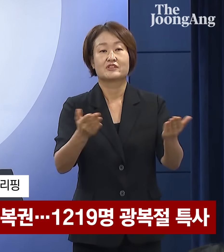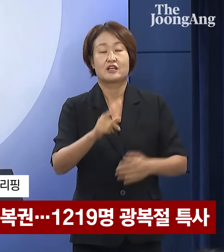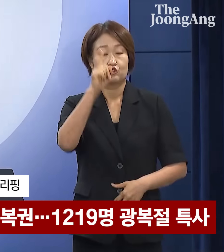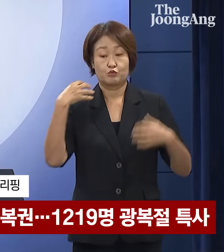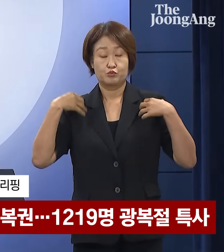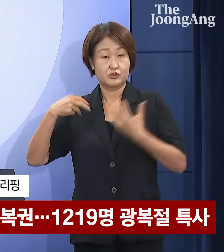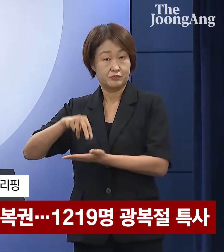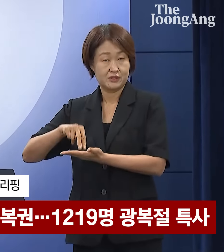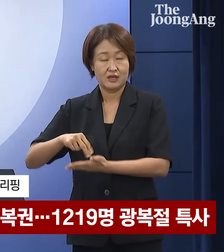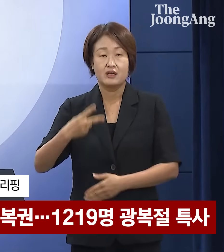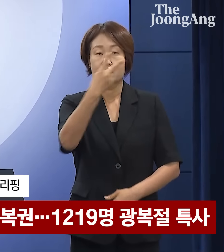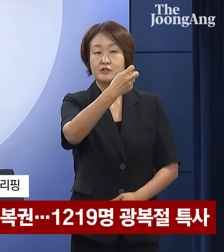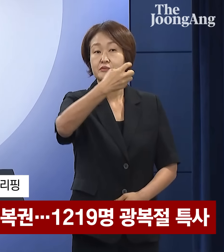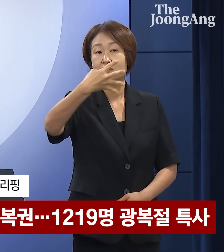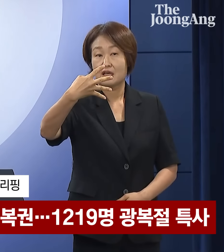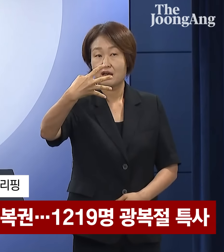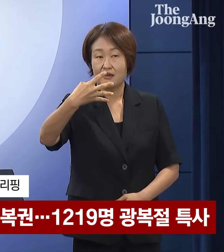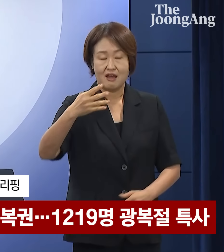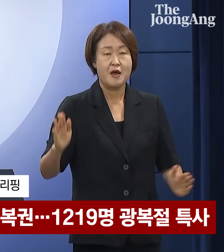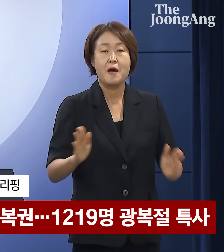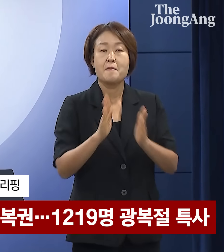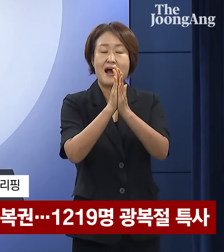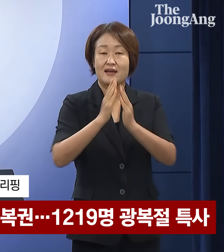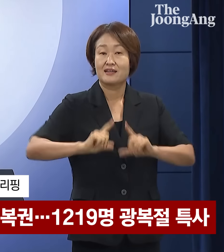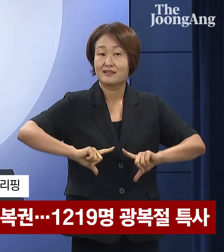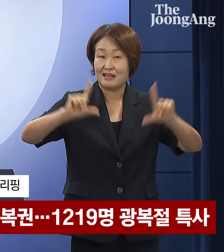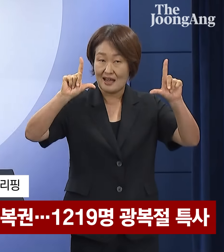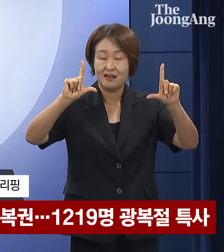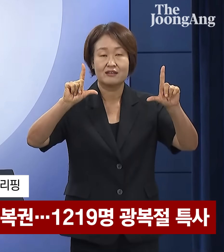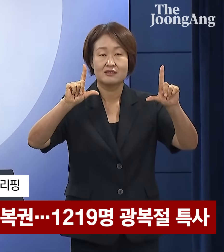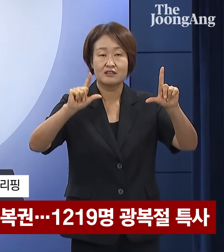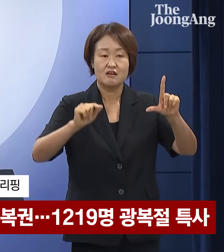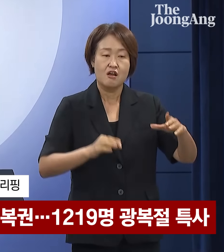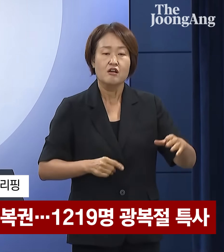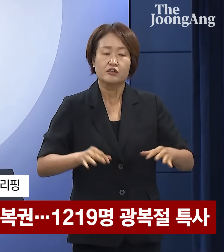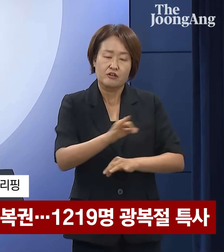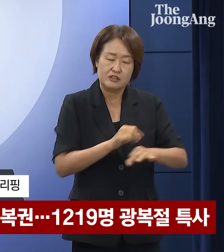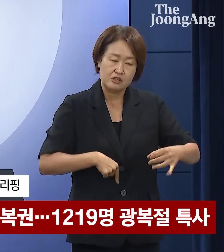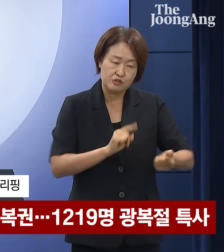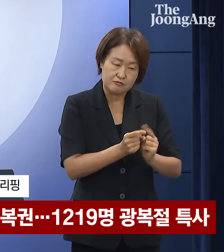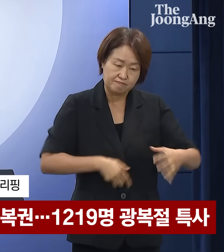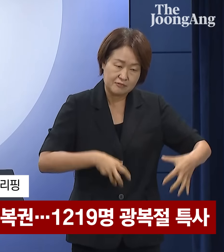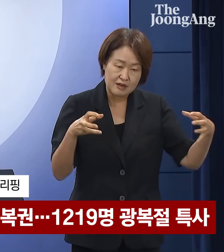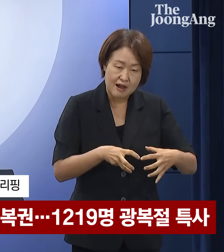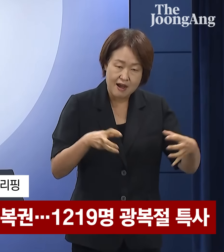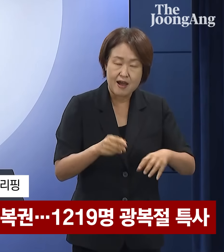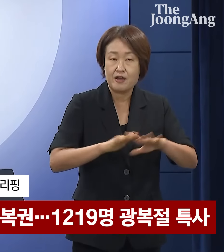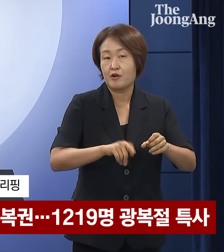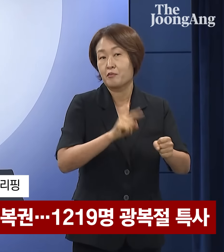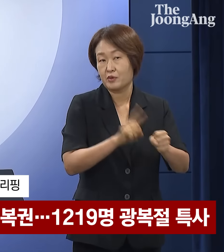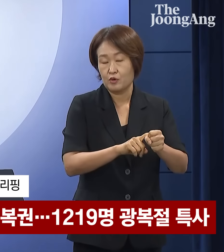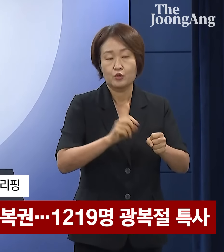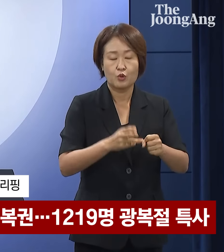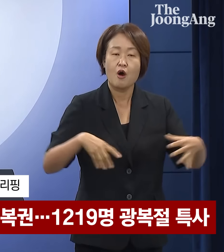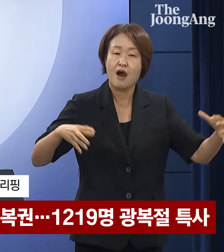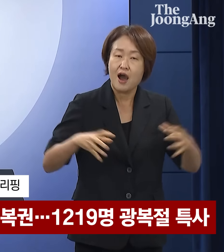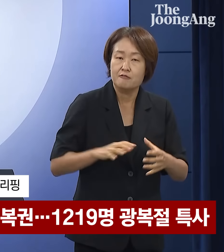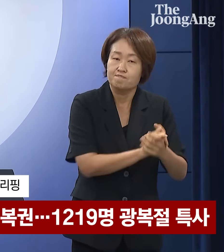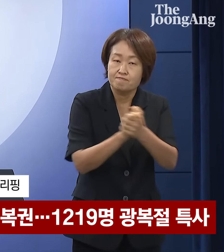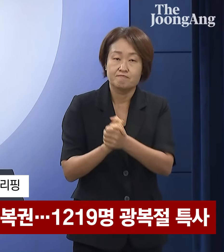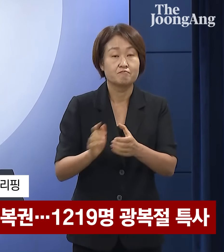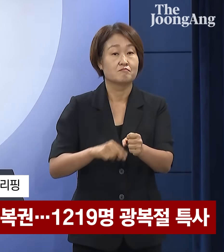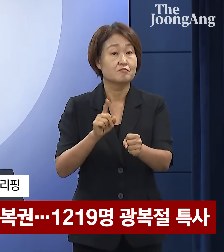정부는 2024년 광복절을 맞이하며 경제 역동성 제고와 통합과 화합의 기회를 마련하기